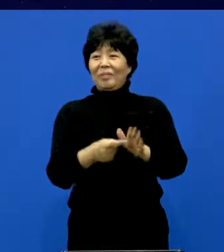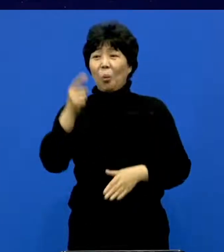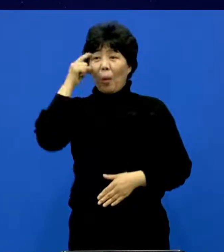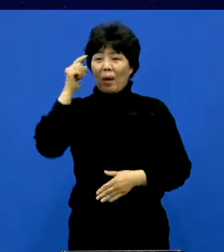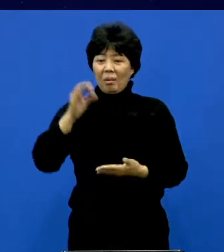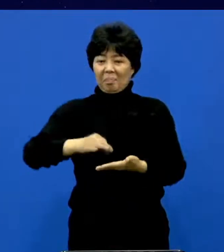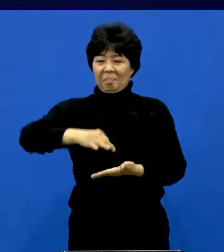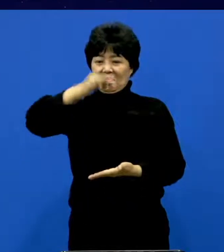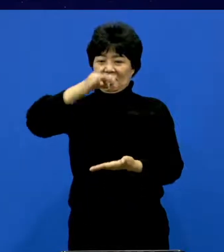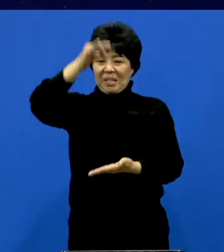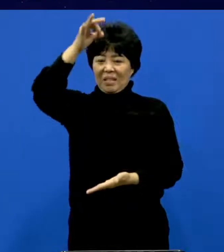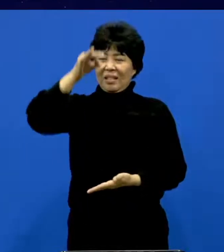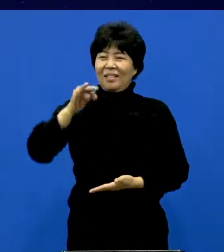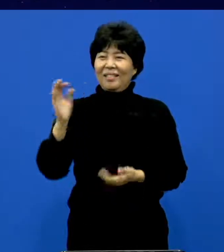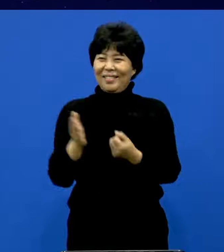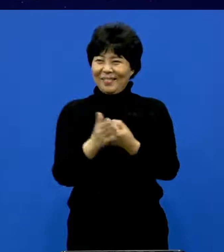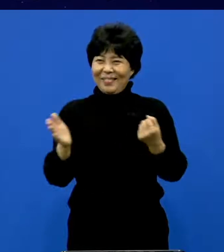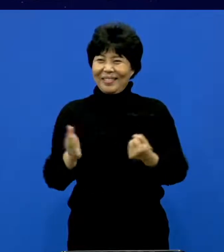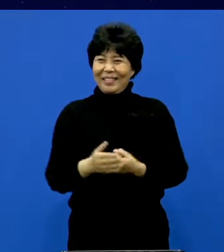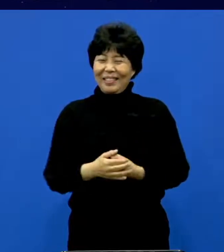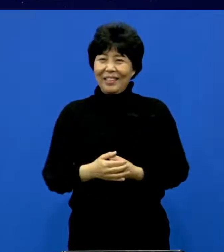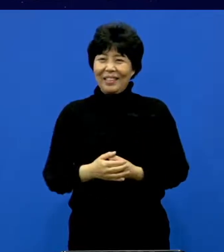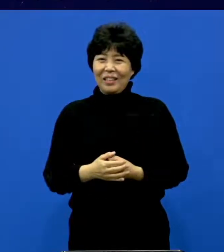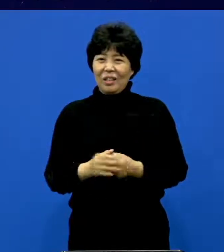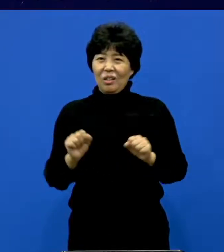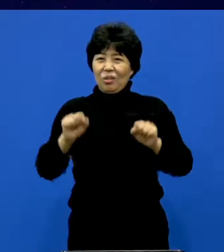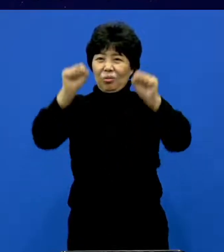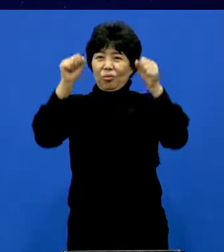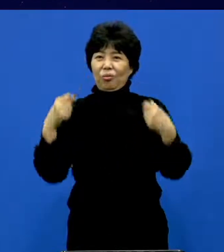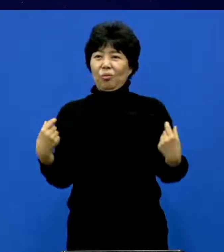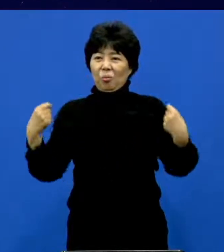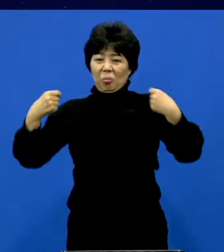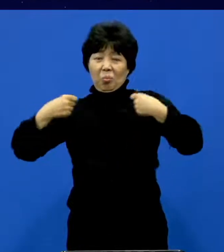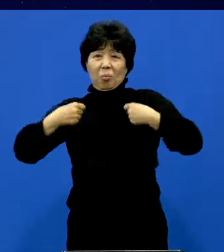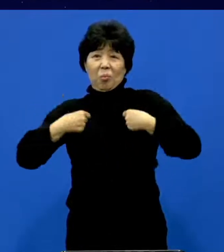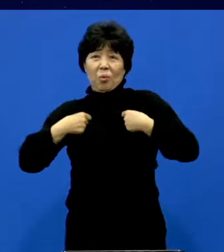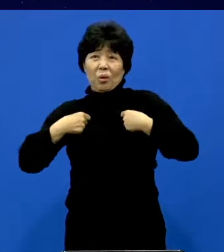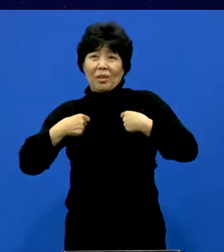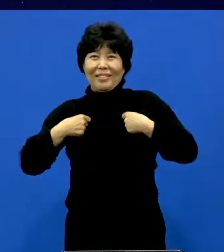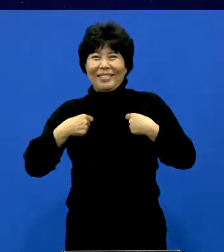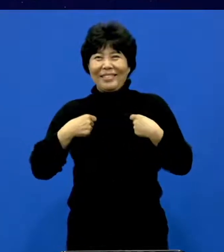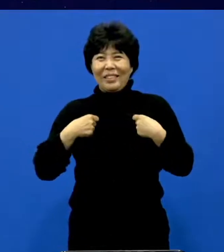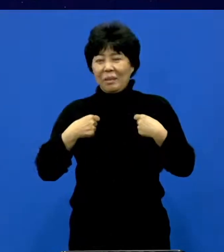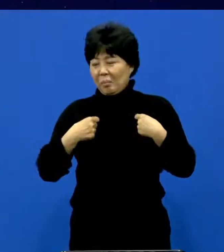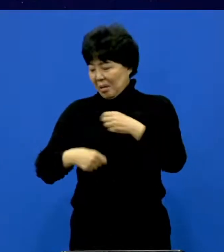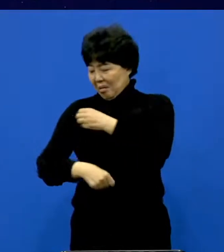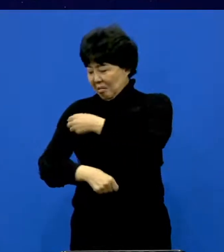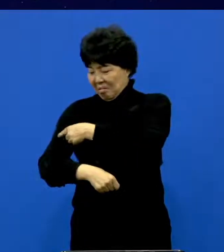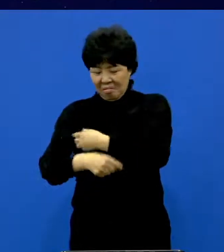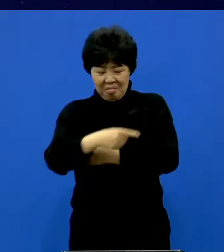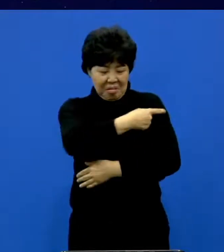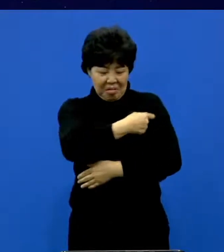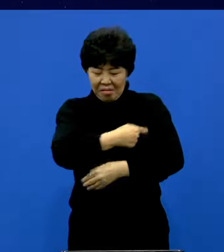이렇게 왜 운동복 같은 데도 보니까 막 몇 개가 있대요. 막 몇 개가 있고.